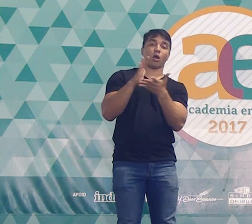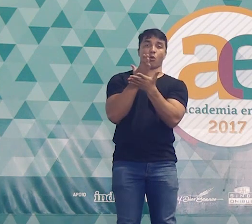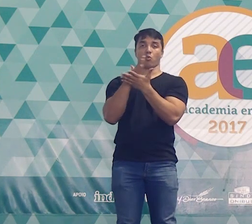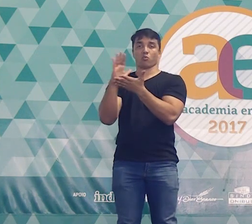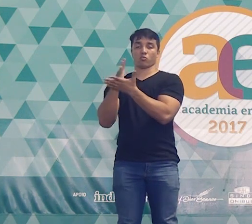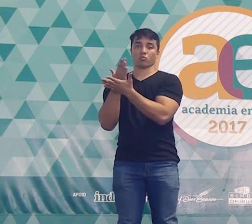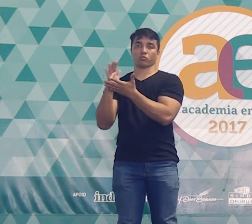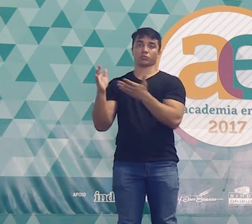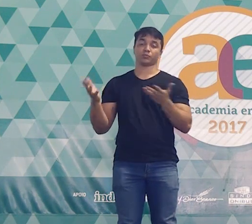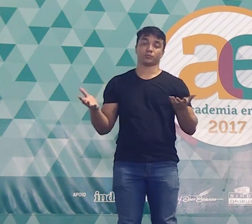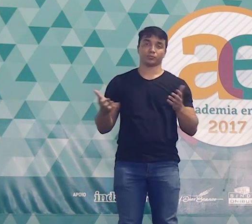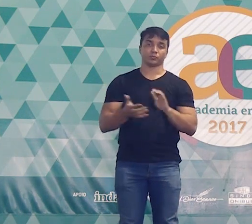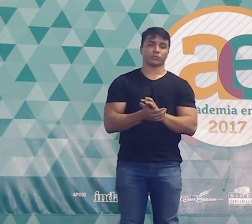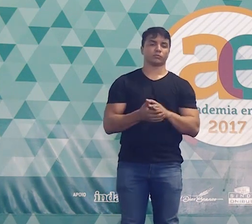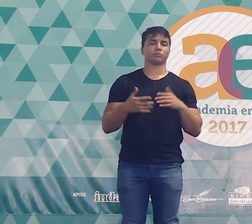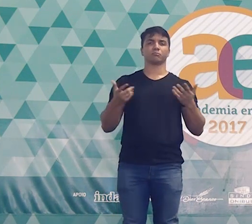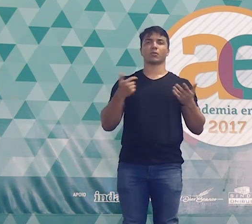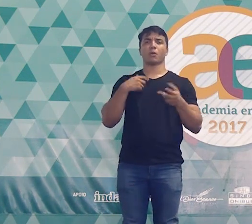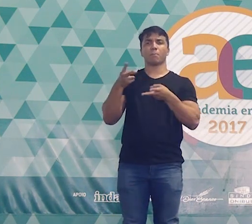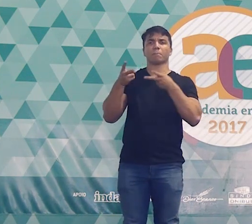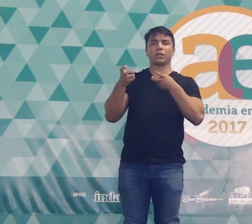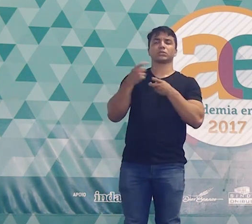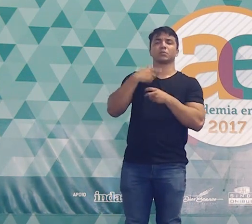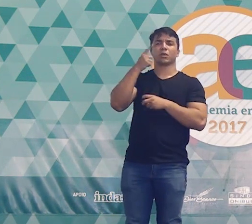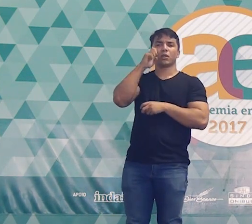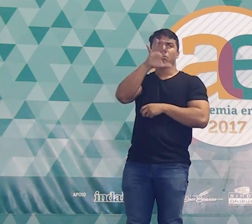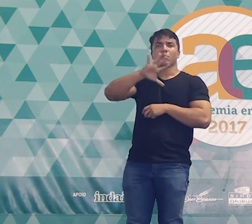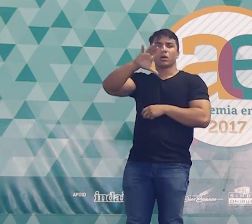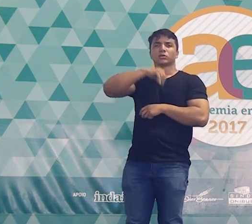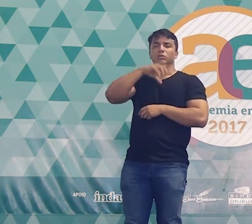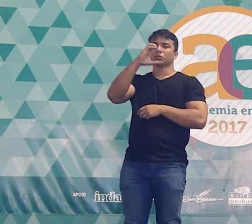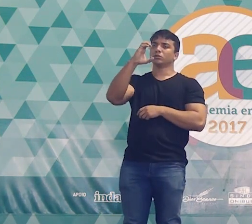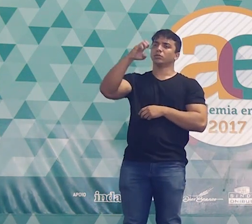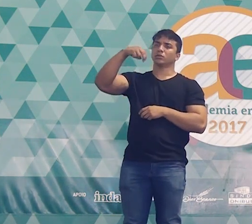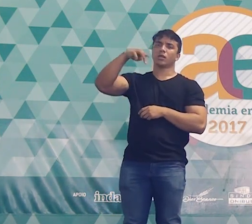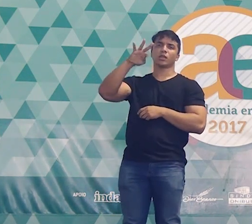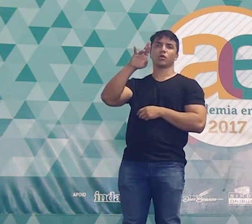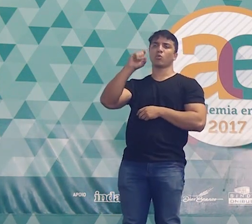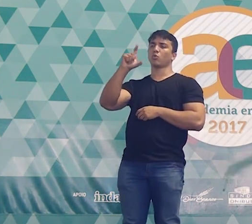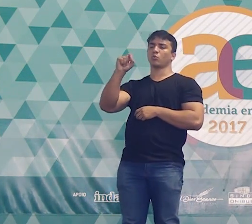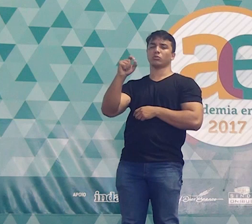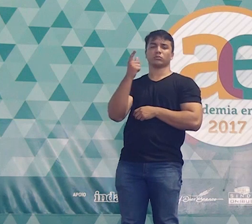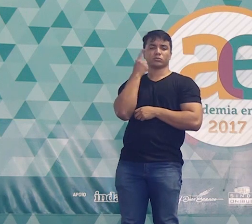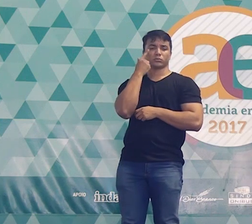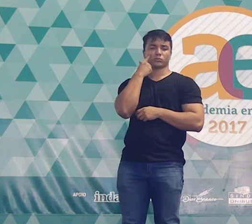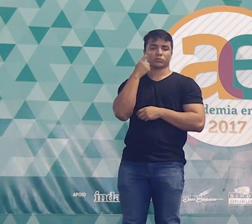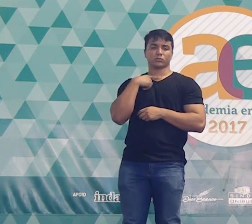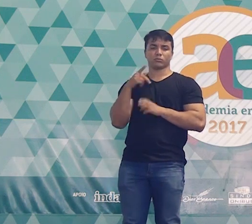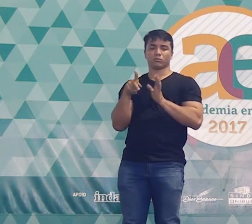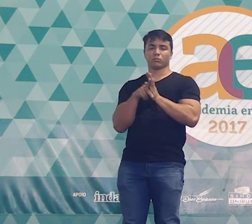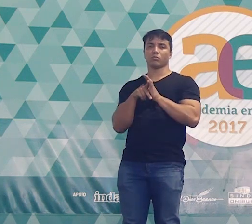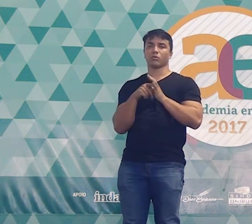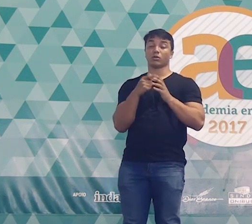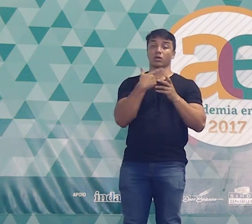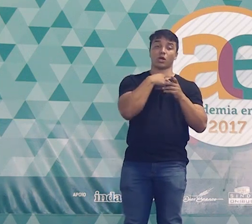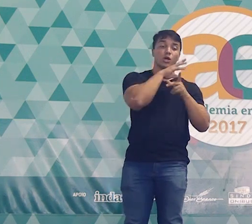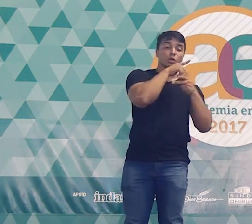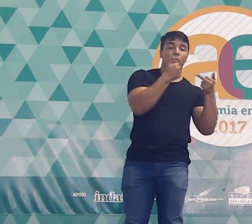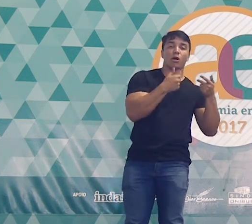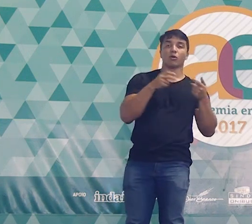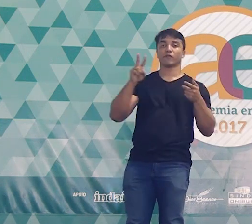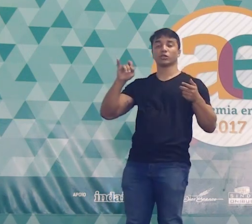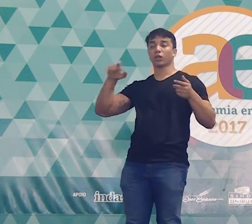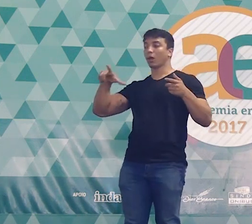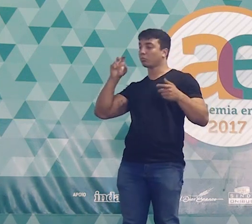né? Então, Rodrigo, eu estou vendo aqui na figura que tem aqui centríolo bem aqui na célula vegetal e na célula animal, e não estou